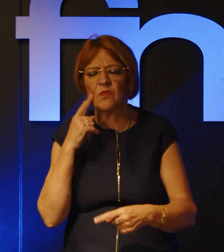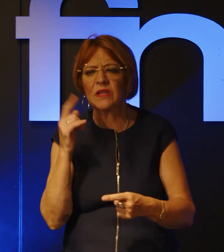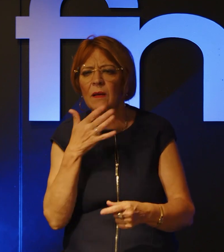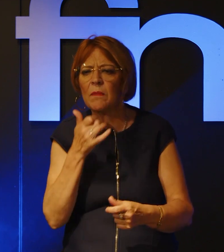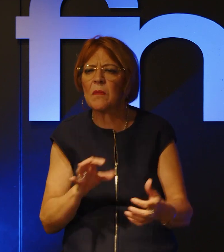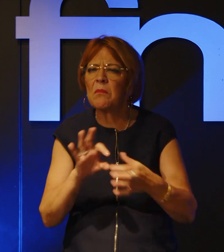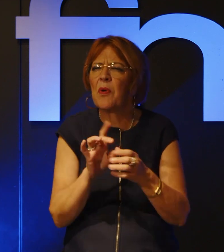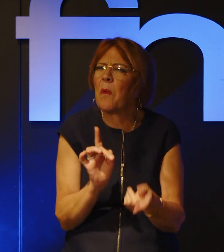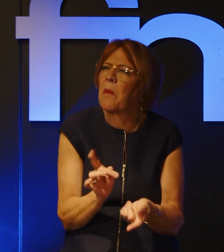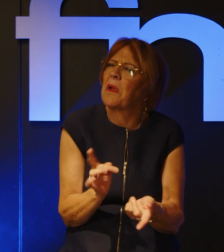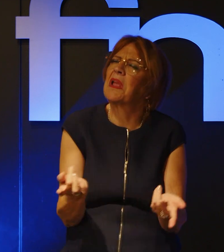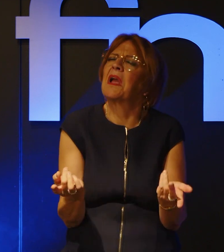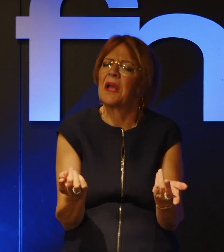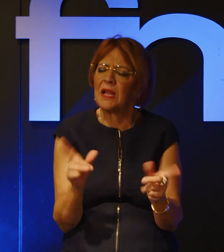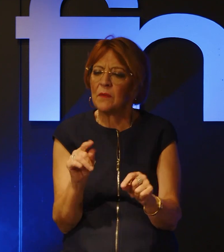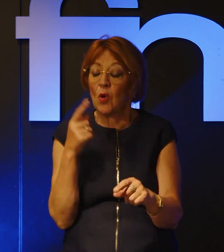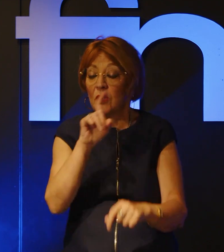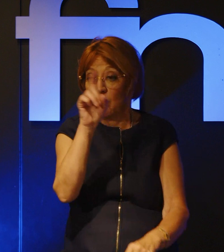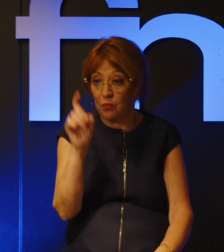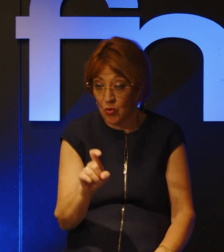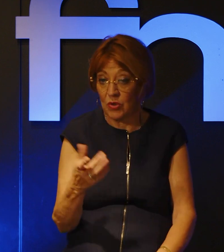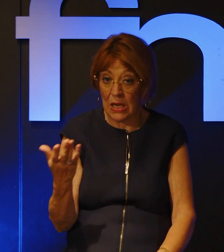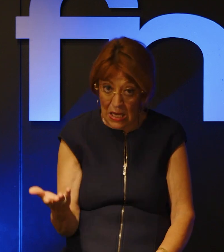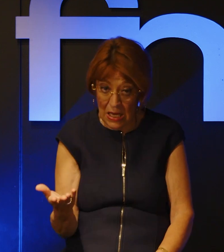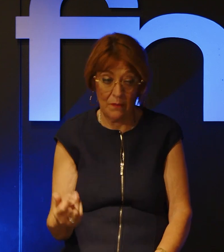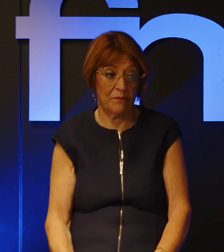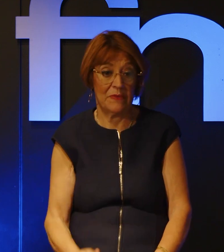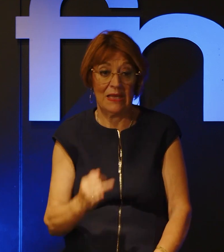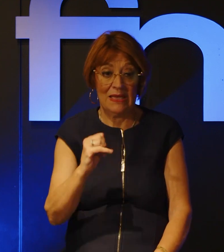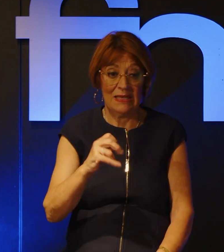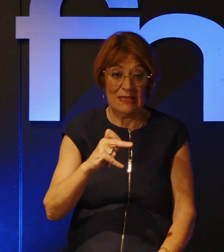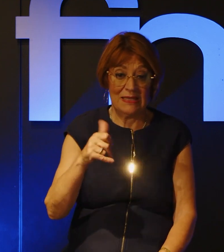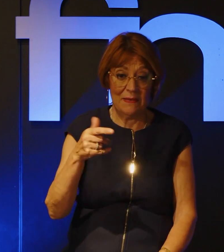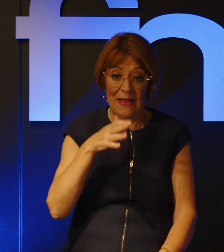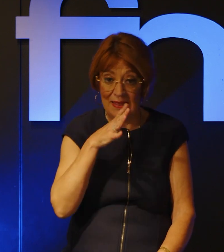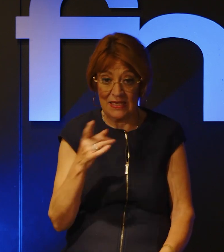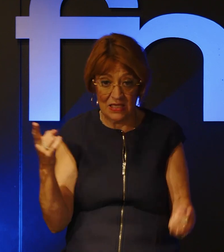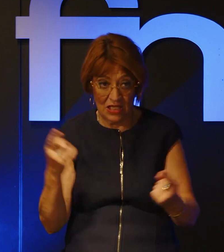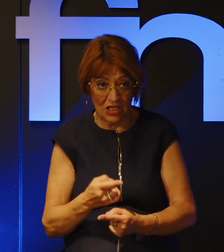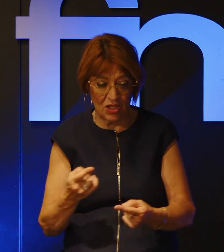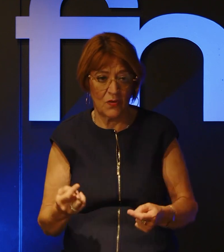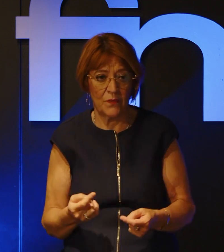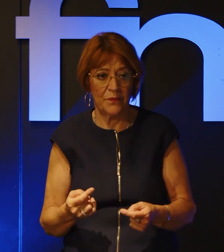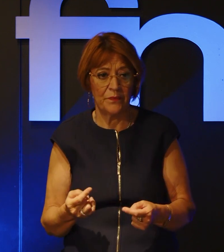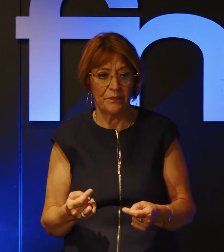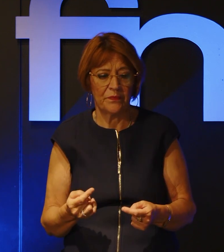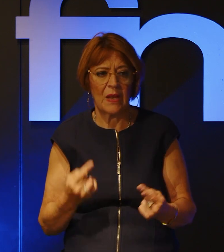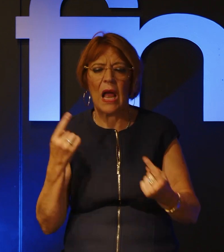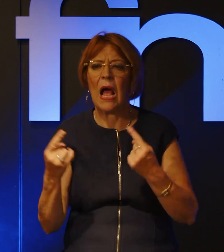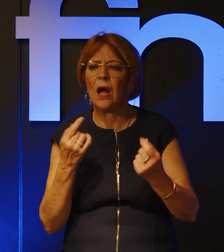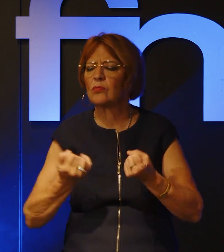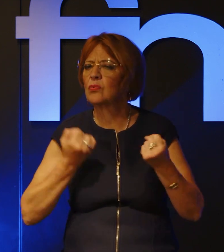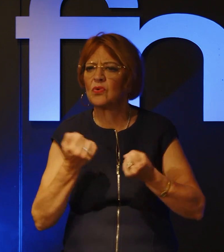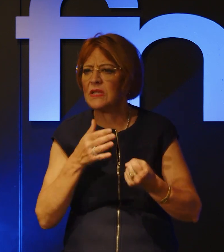beleza e outra questão que também que se coloca que é uma questão que a Isabel disse logo desde o início que é e eh algo que que não